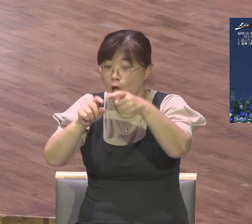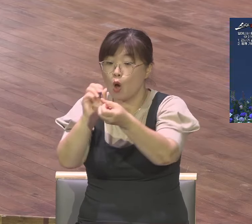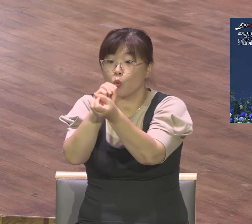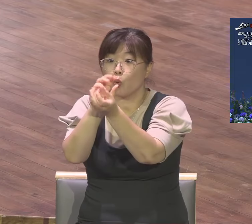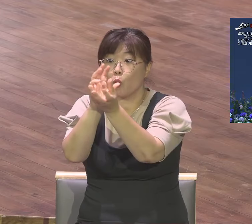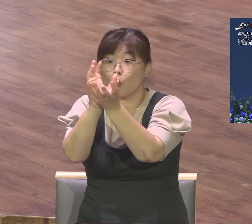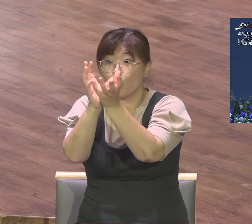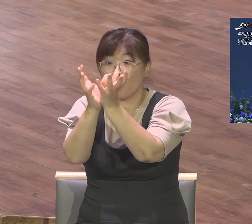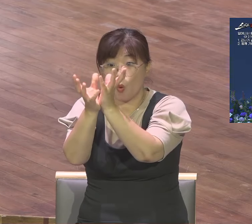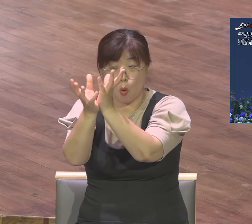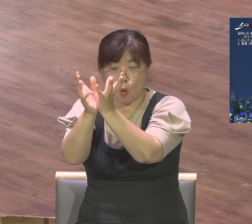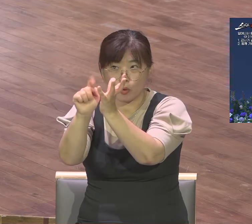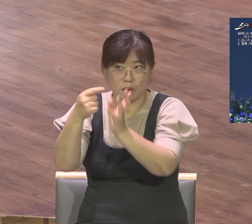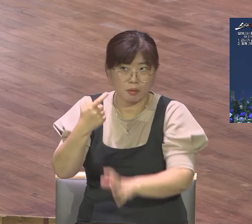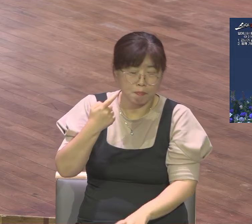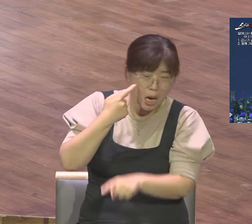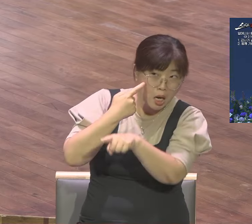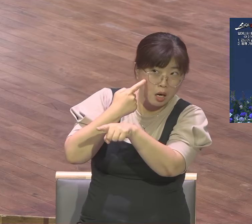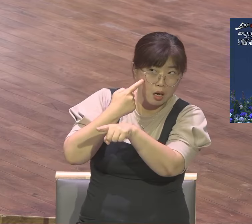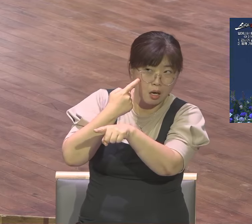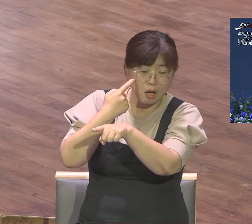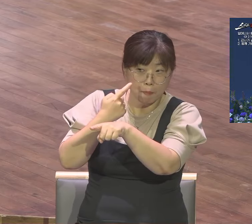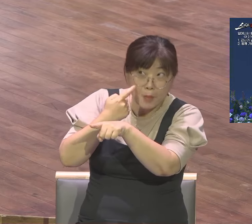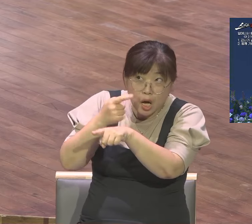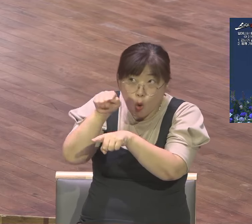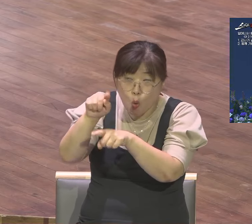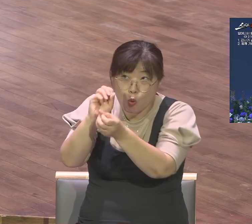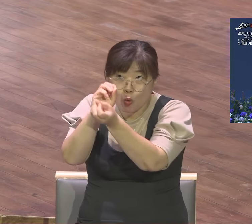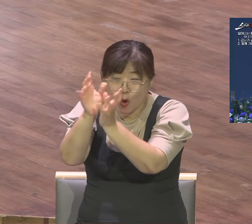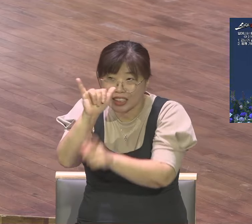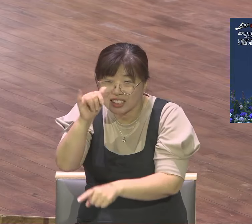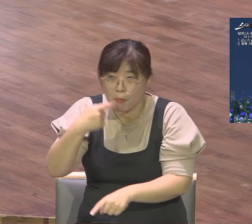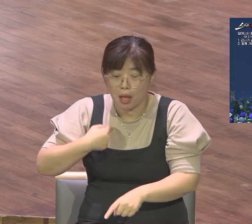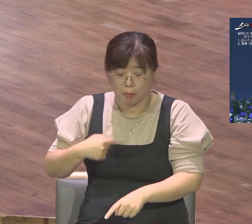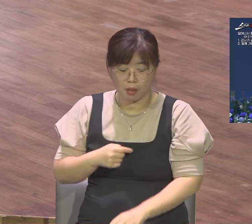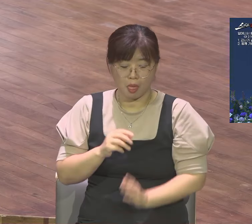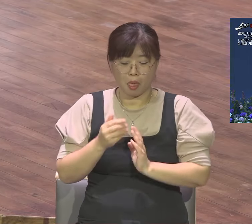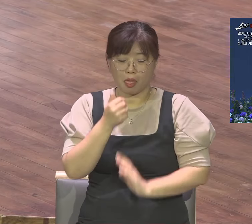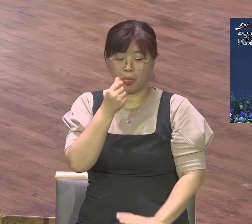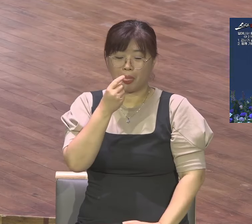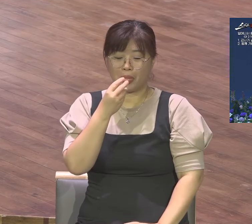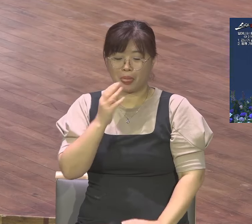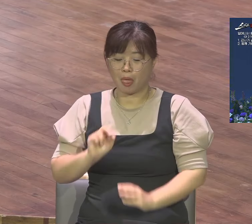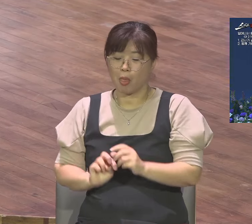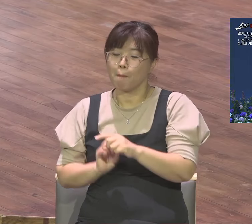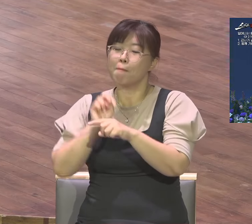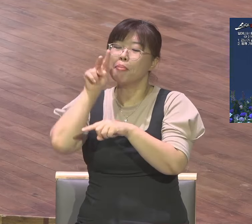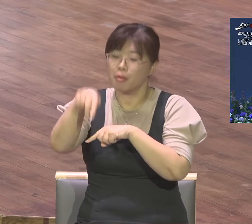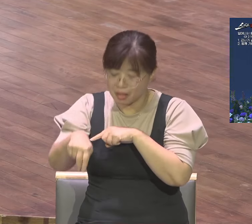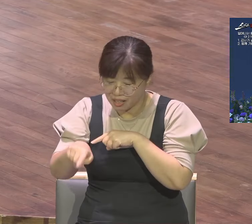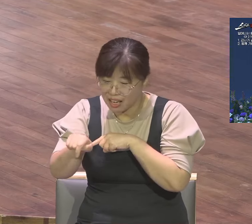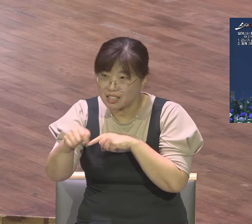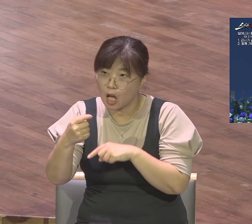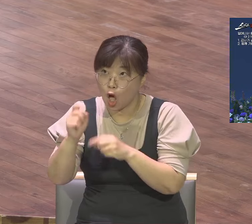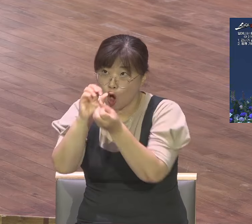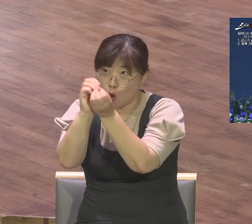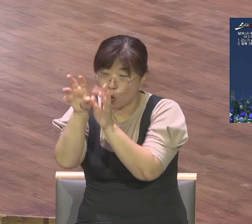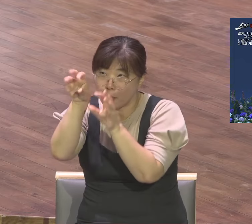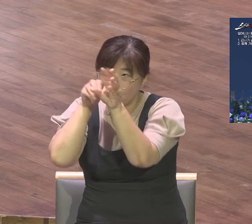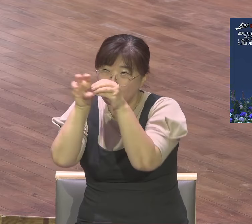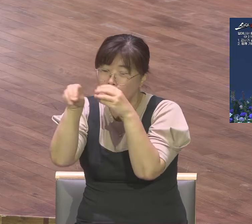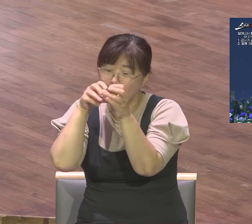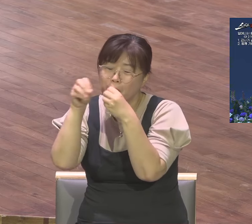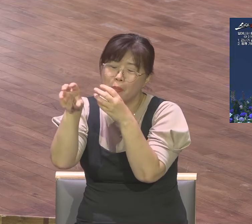영적으로는 우리가 예수 그리스도와 더불어 사랑하기 시작할 때 내가 예수를 믿고 정말로